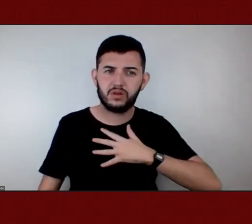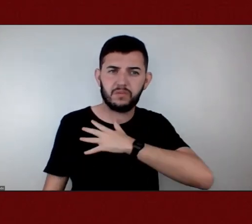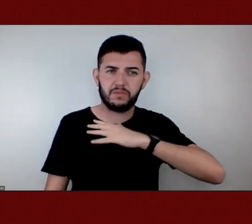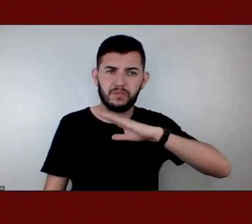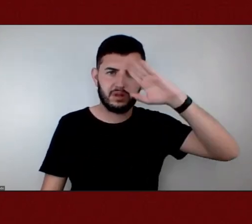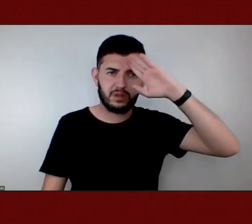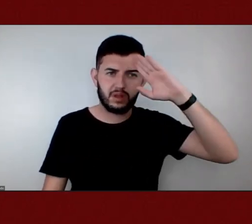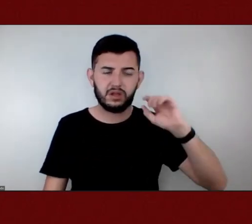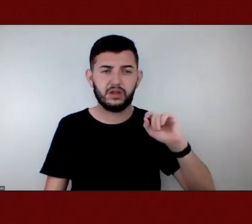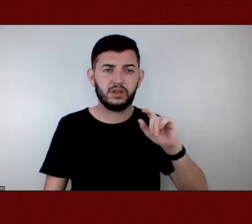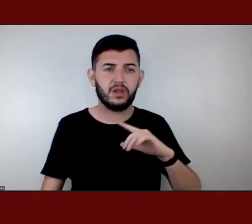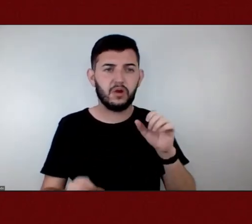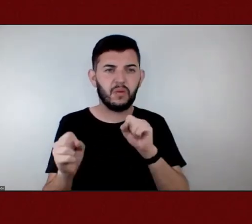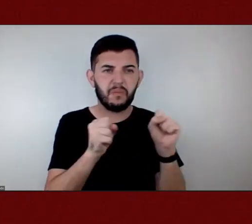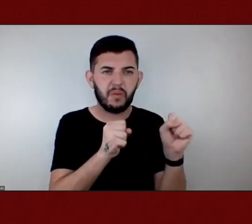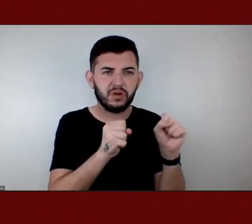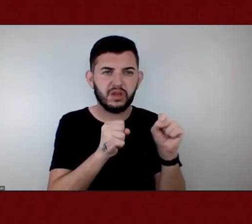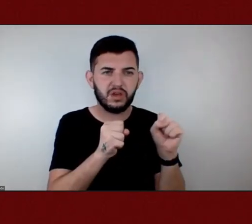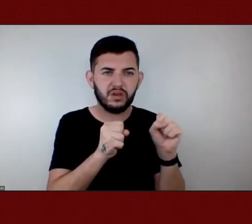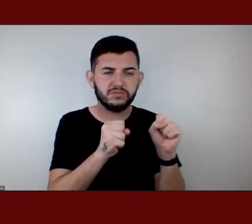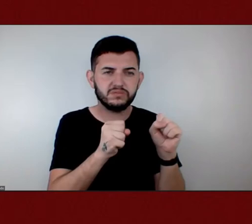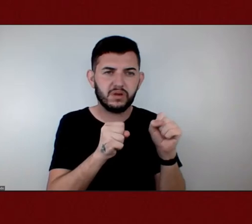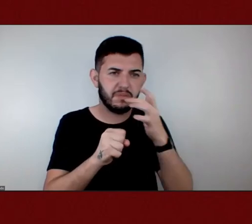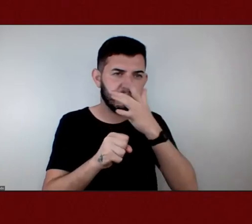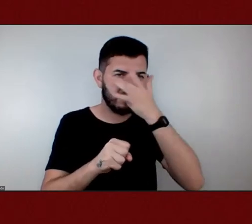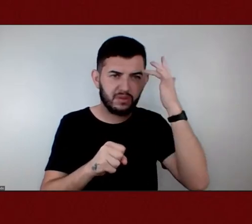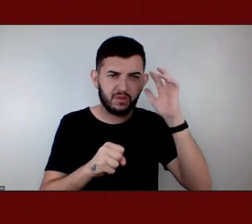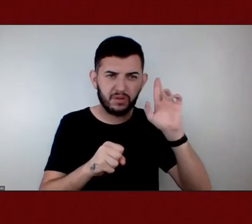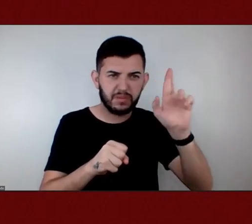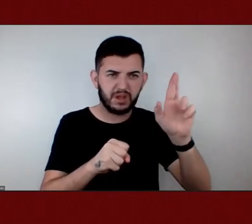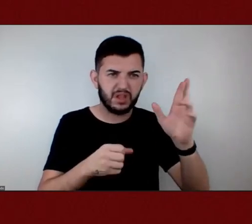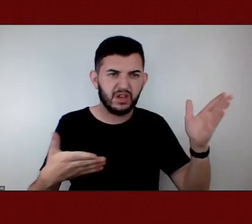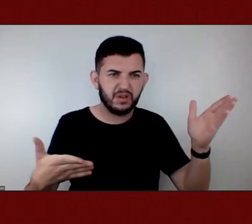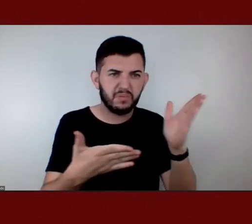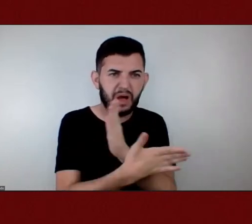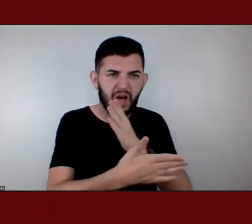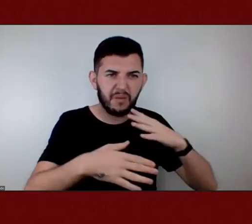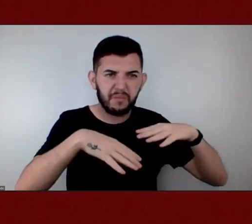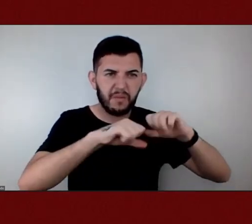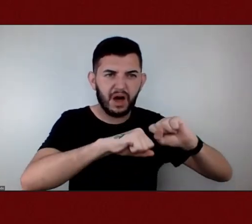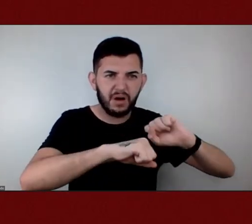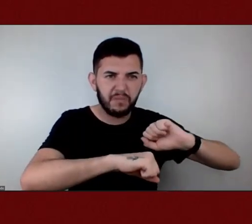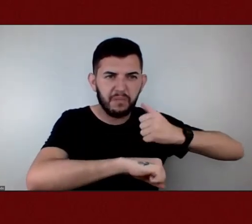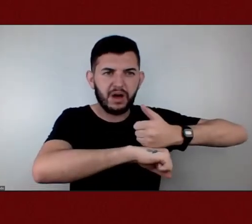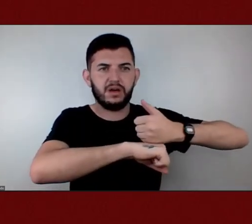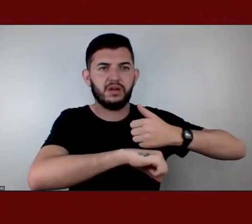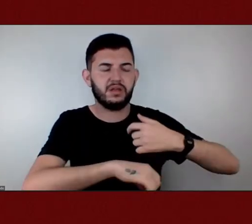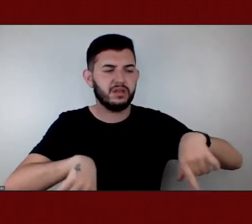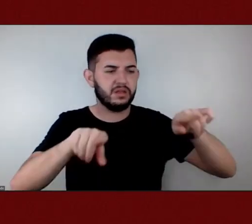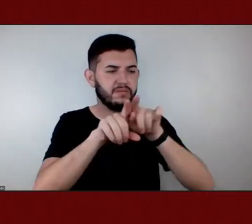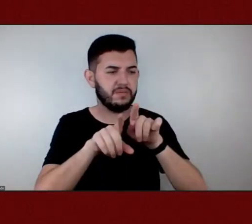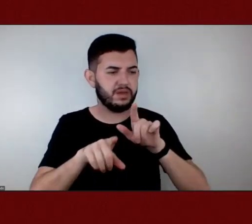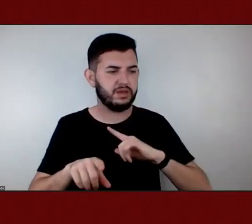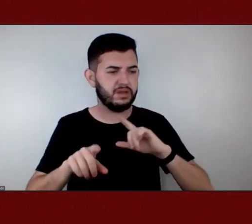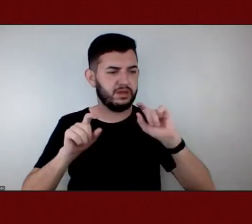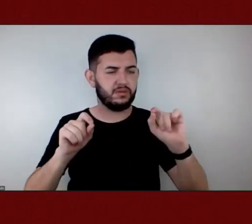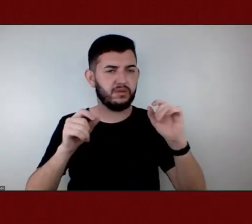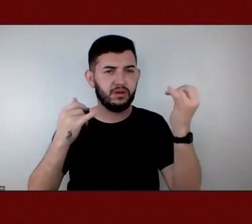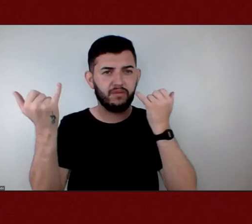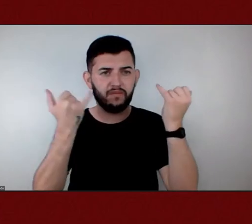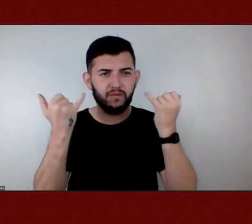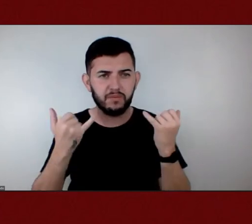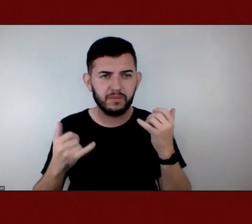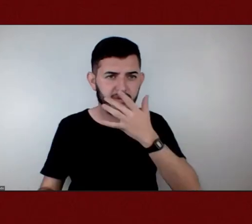poder, ainda por cima, todo desarticulado e minado internamente por informantes nacionais